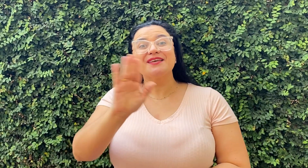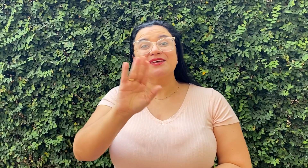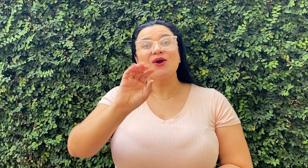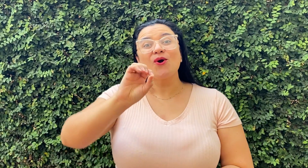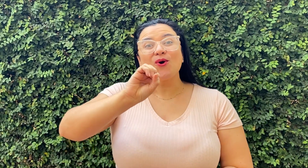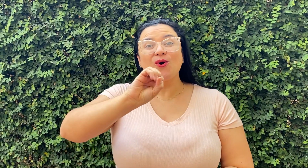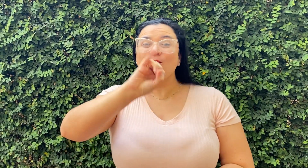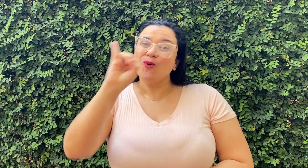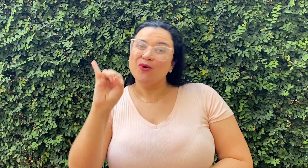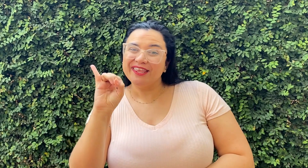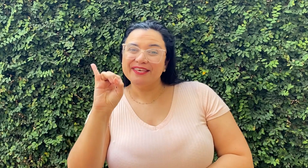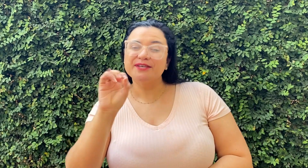Oi!